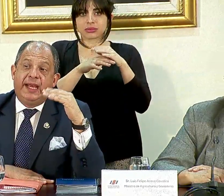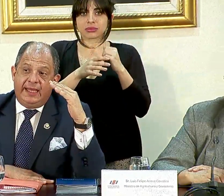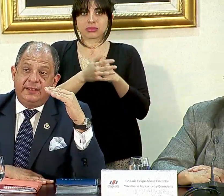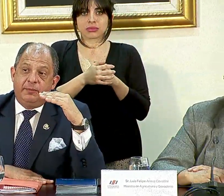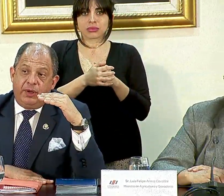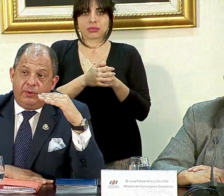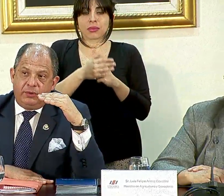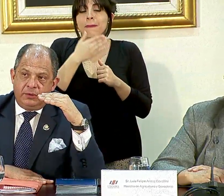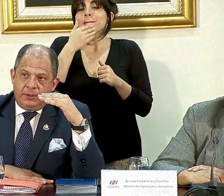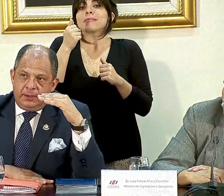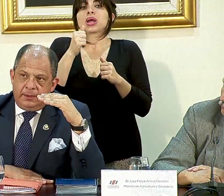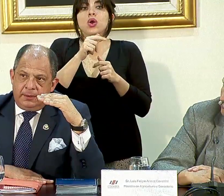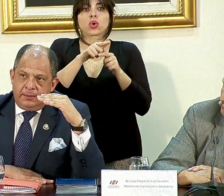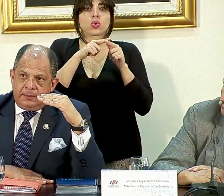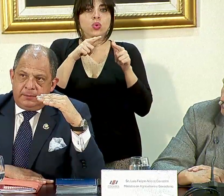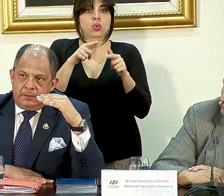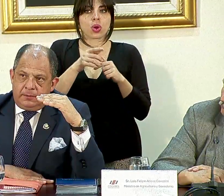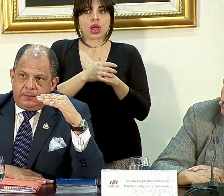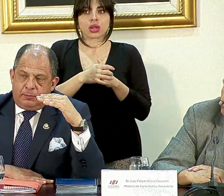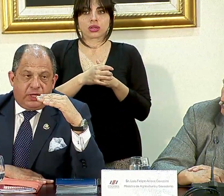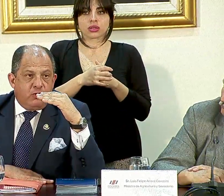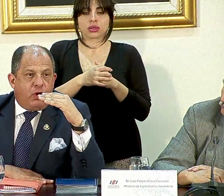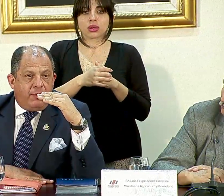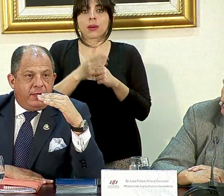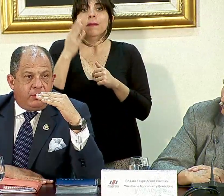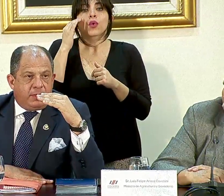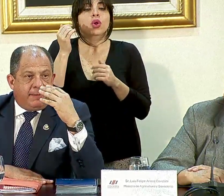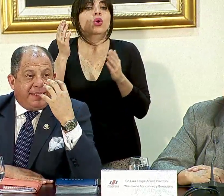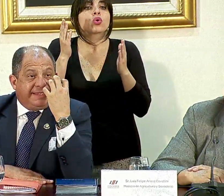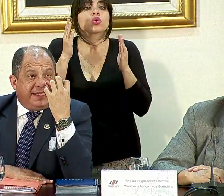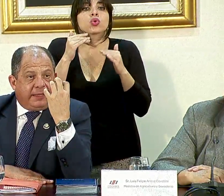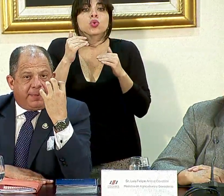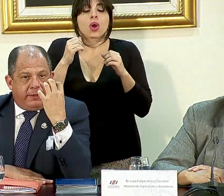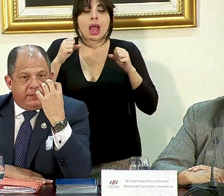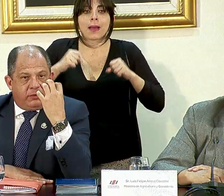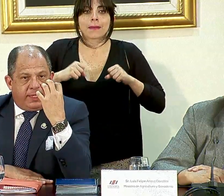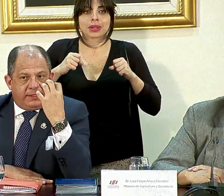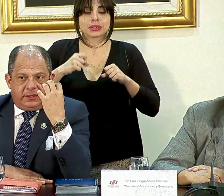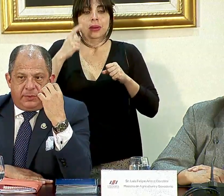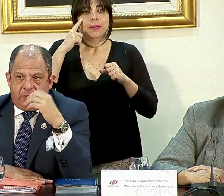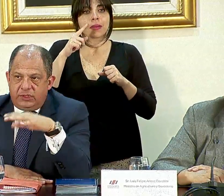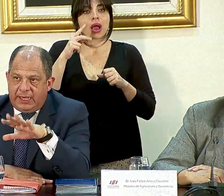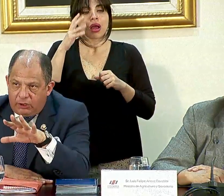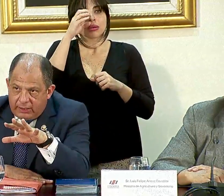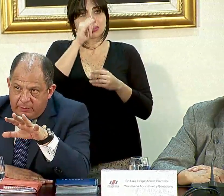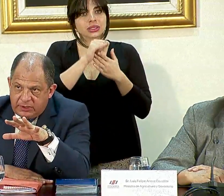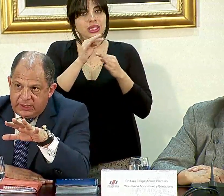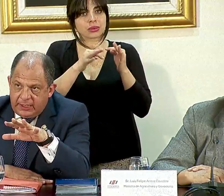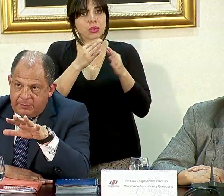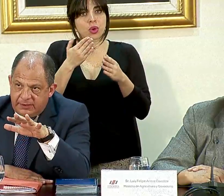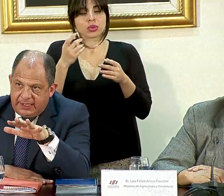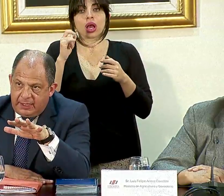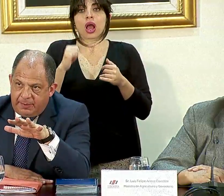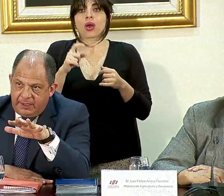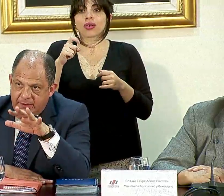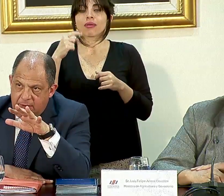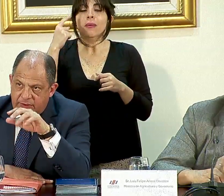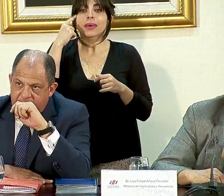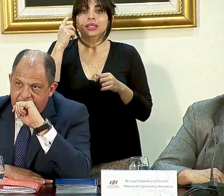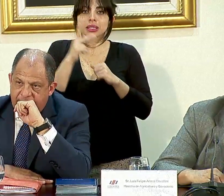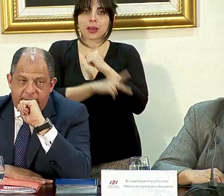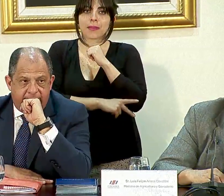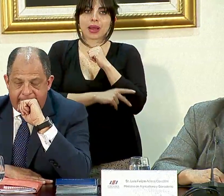mejor ubicadas del pueblo. Porque no ha habido capacidad para vislumbrar ese tipo de cosas. Ahora vamos a tener que pensar al